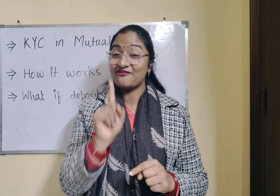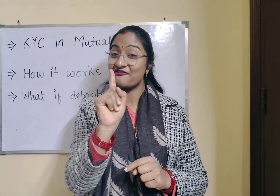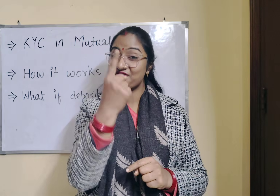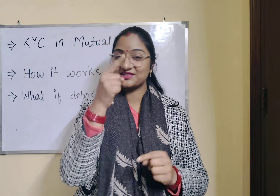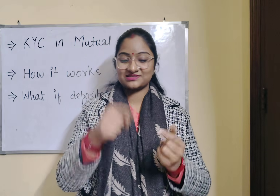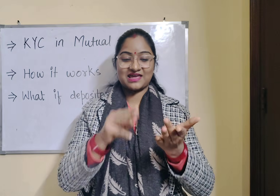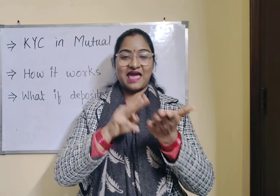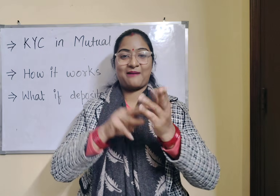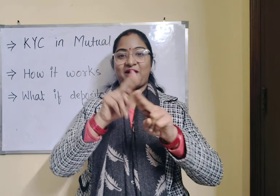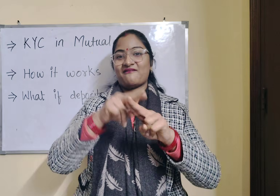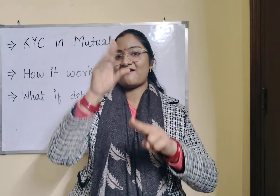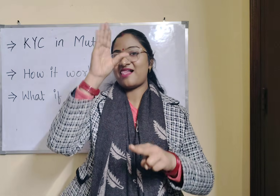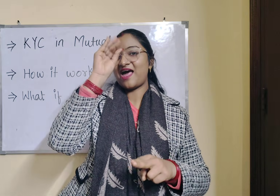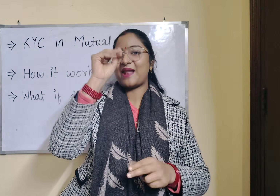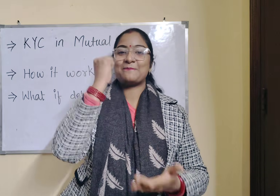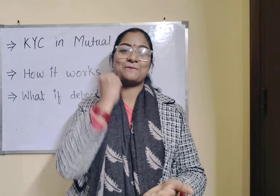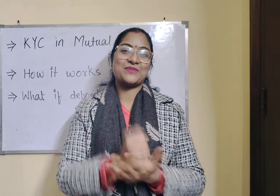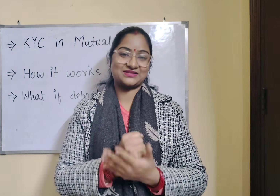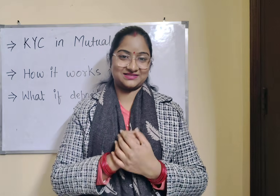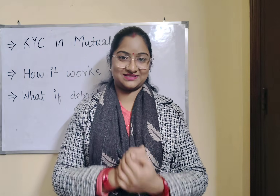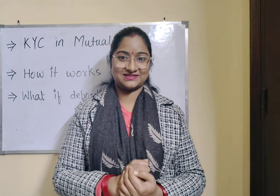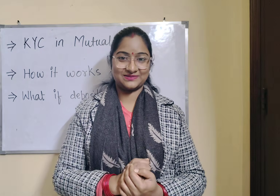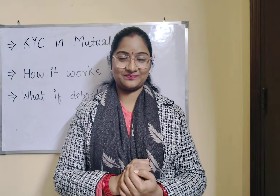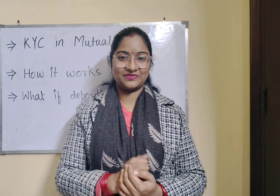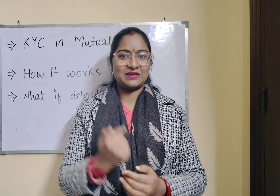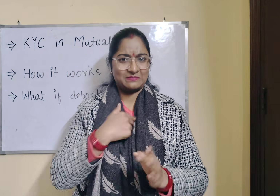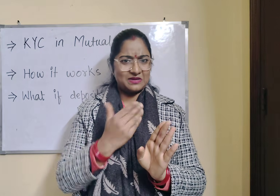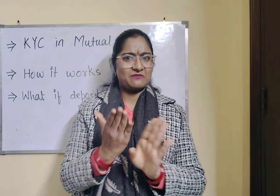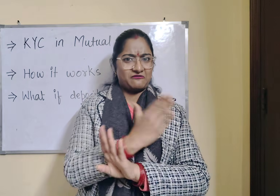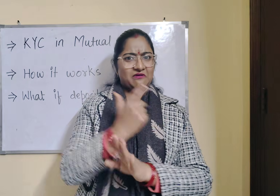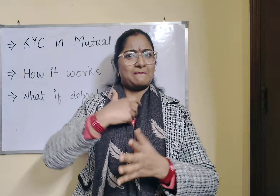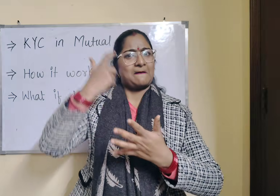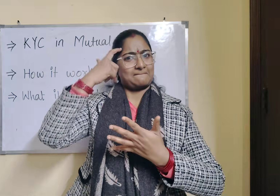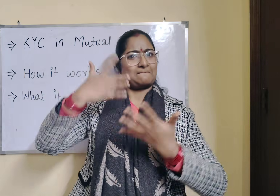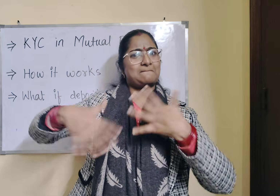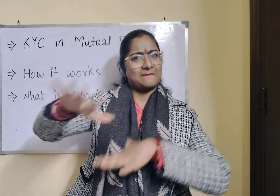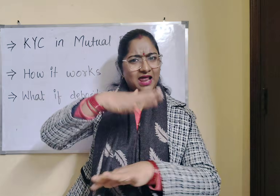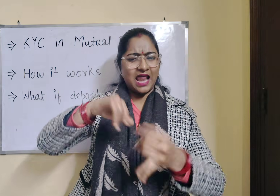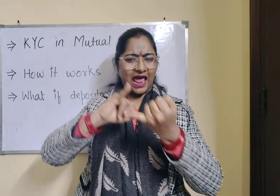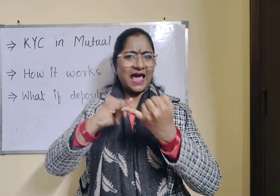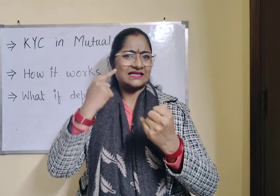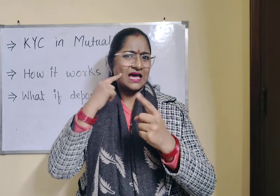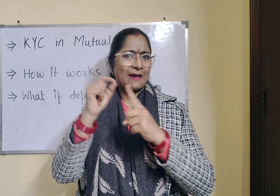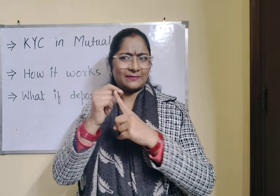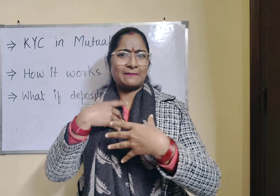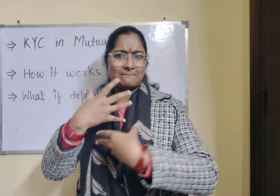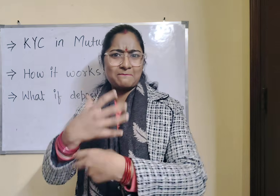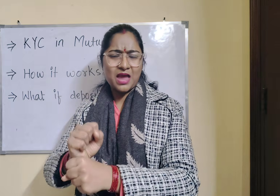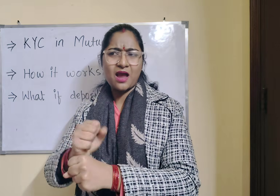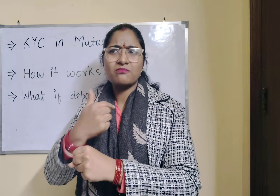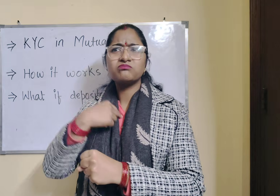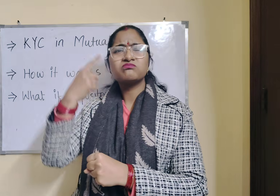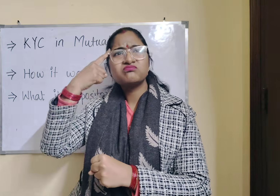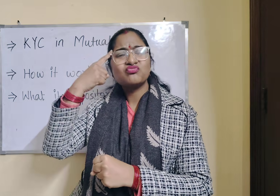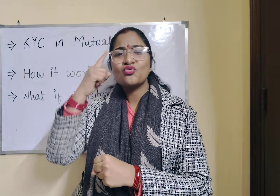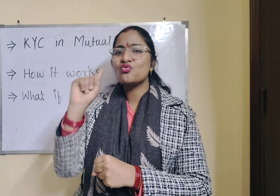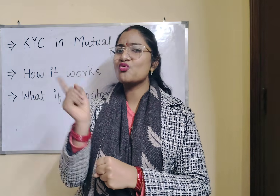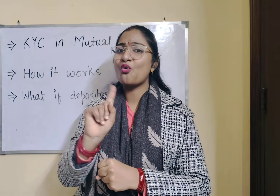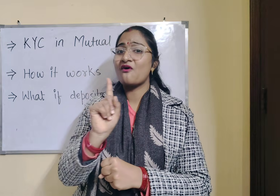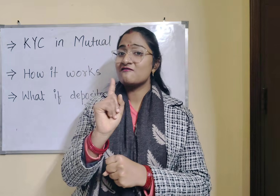वीडियो बनाने वाली हूं। पहले म्यूचुअल फंड समझना ज़रूरी था, इसलिए मैंने पहले सोचा था कि SIP पे बनाऊं, पर मैंने